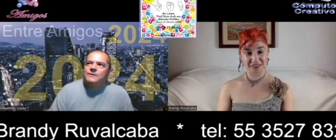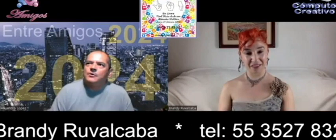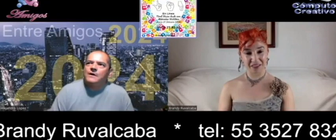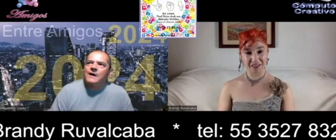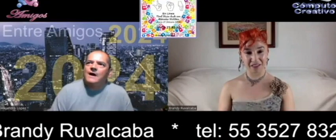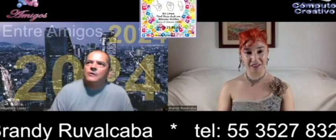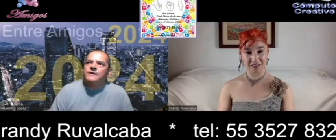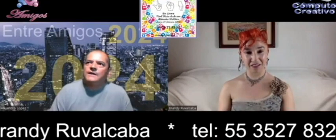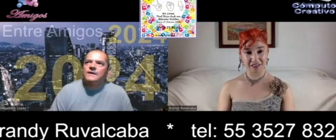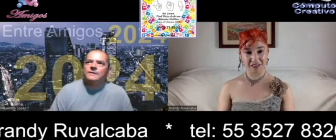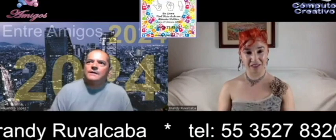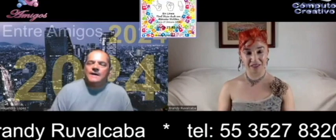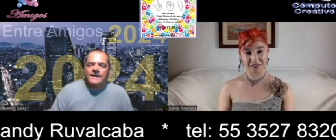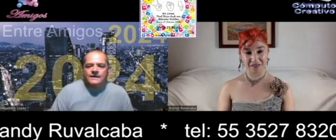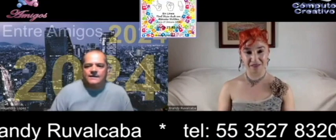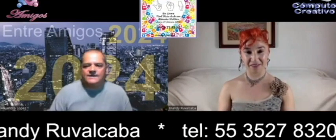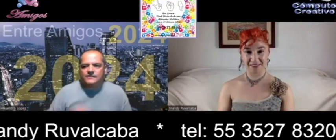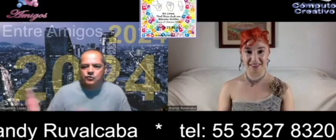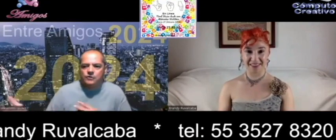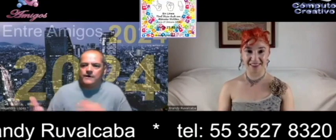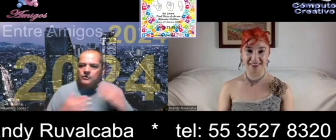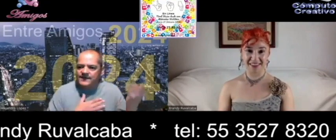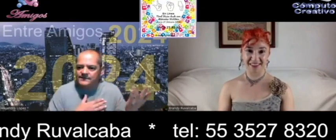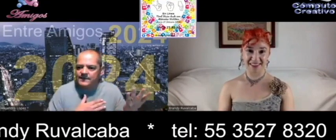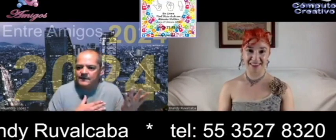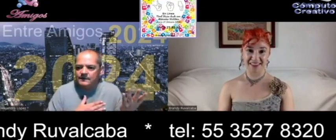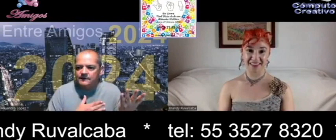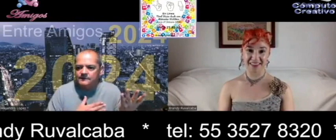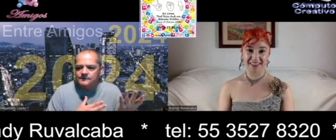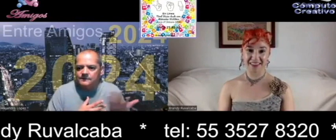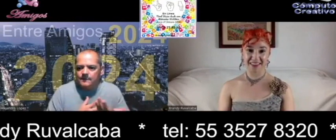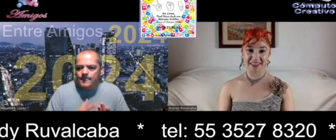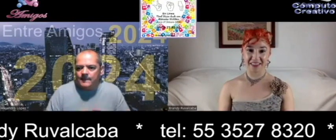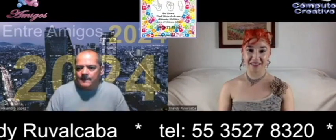por ejemplo, algo tiene que ver que la gente sea zurda o diestra.